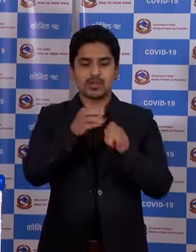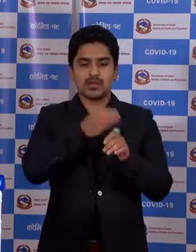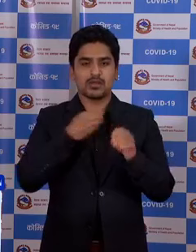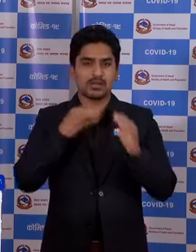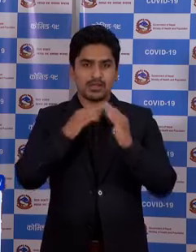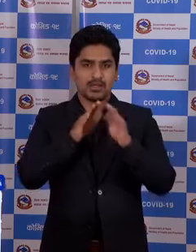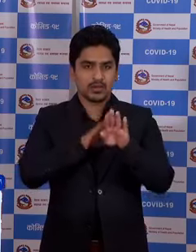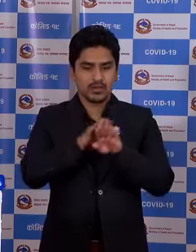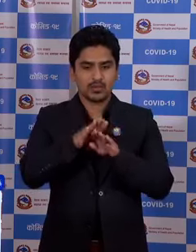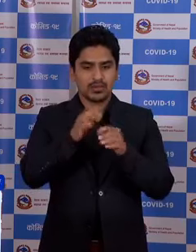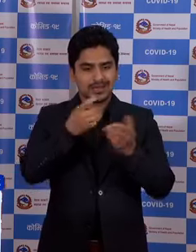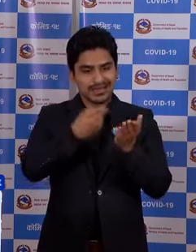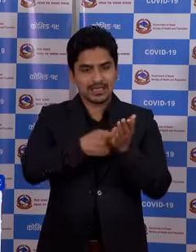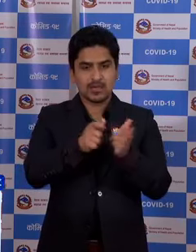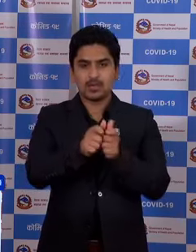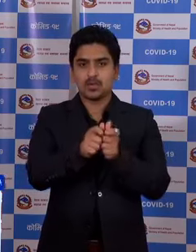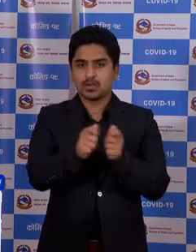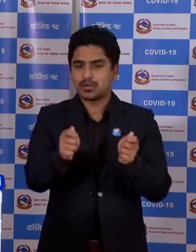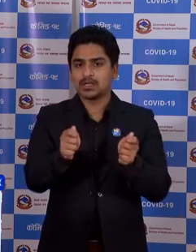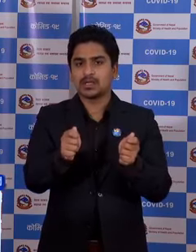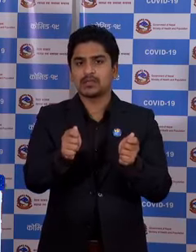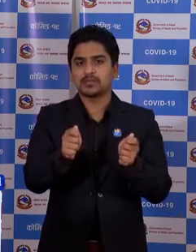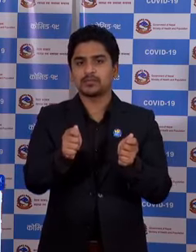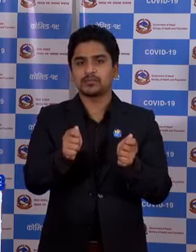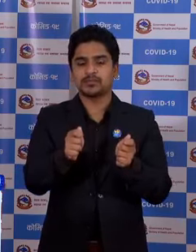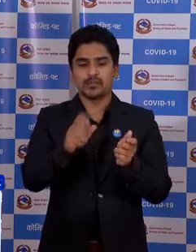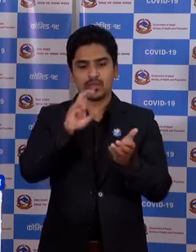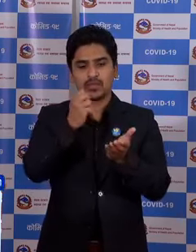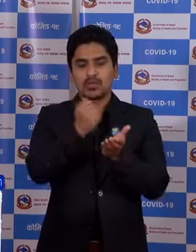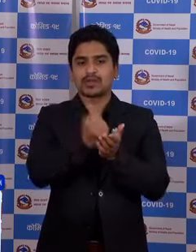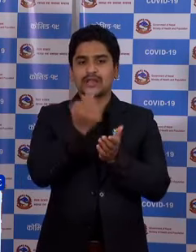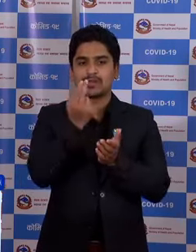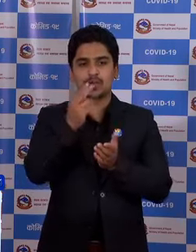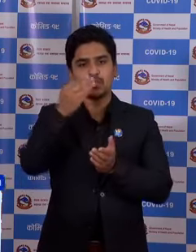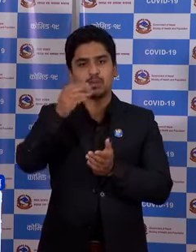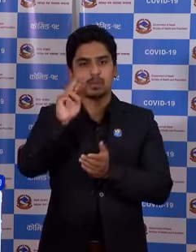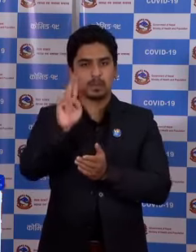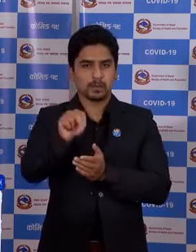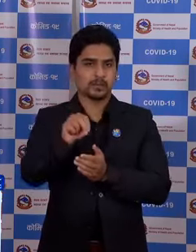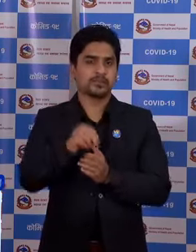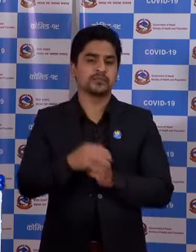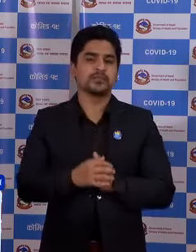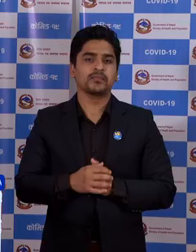अस्पतालहरू नियमअनुसार दर्ता भएका हुनुपर्ने